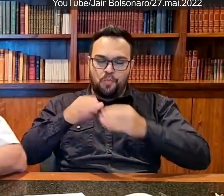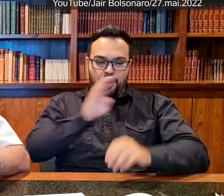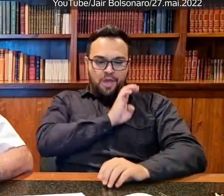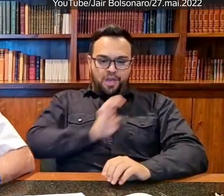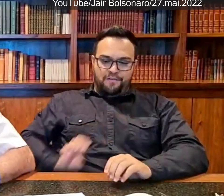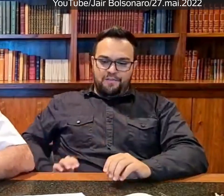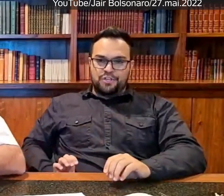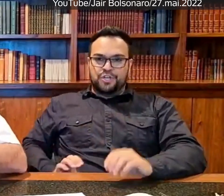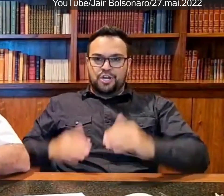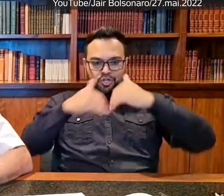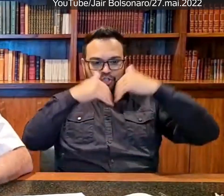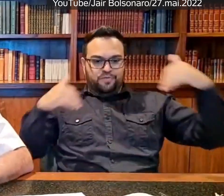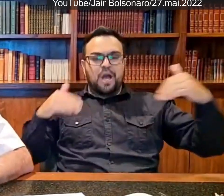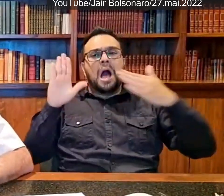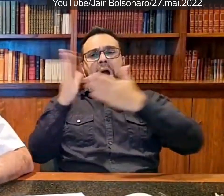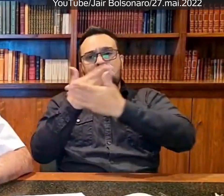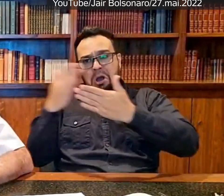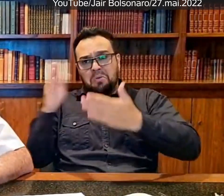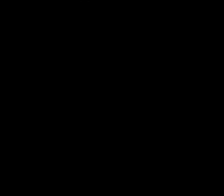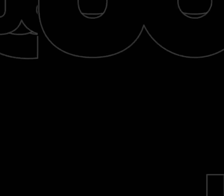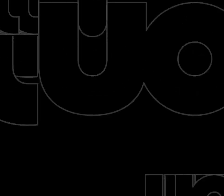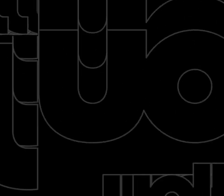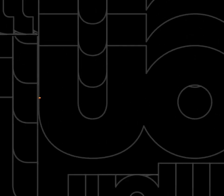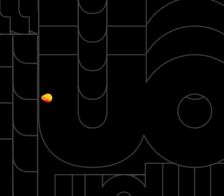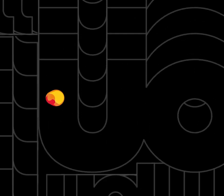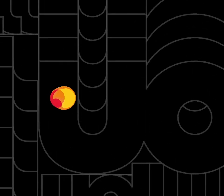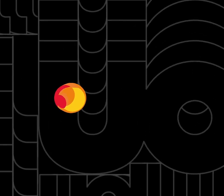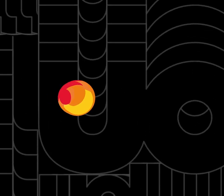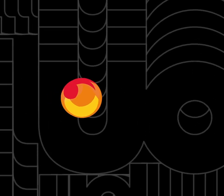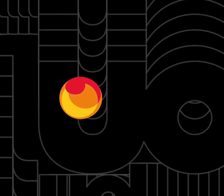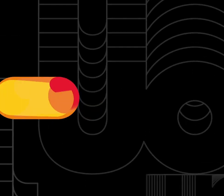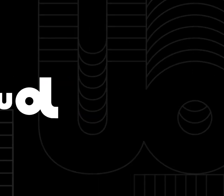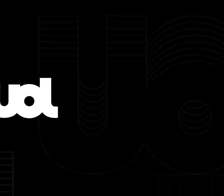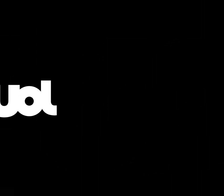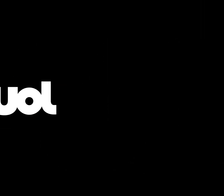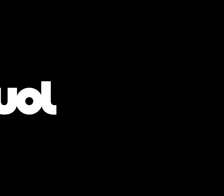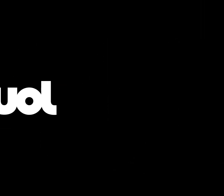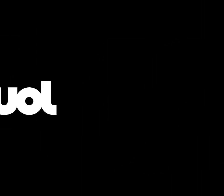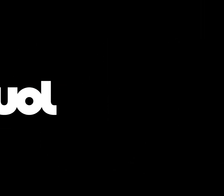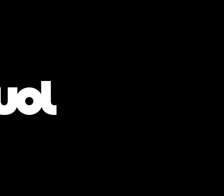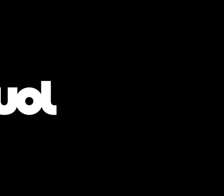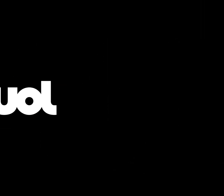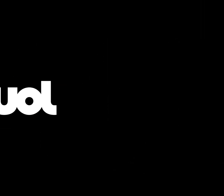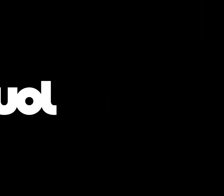evangélico que não gosta de mim, é um direito dele. Qual?